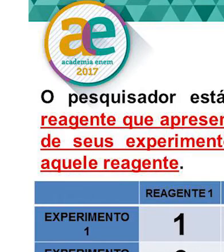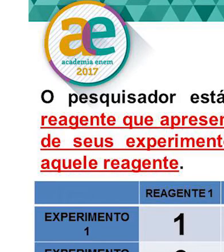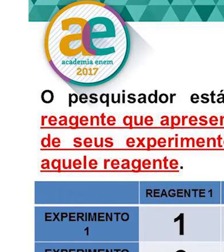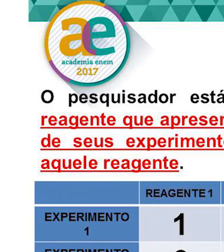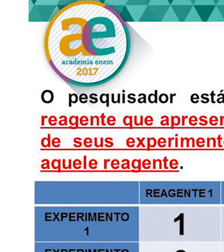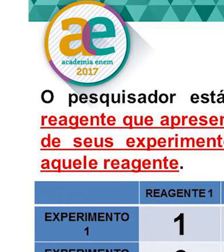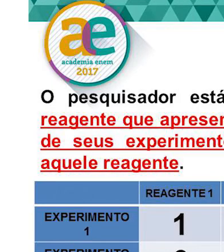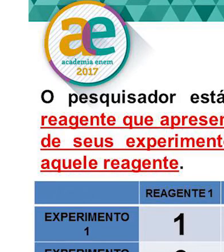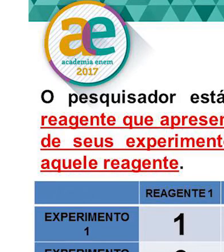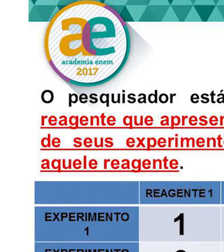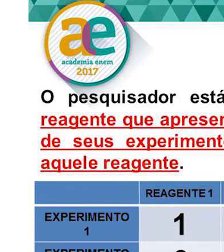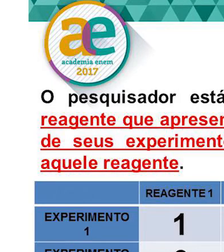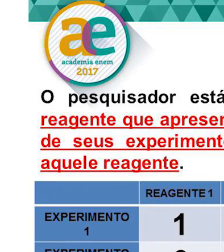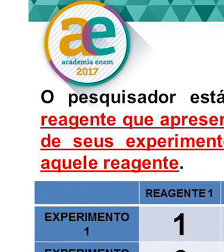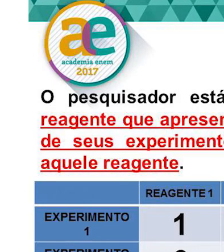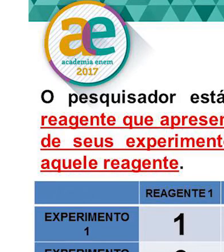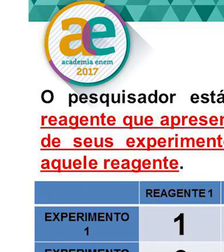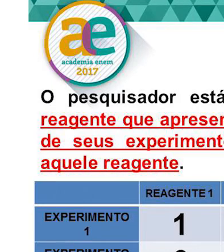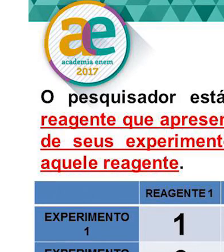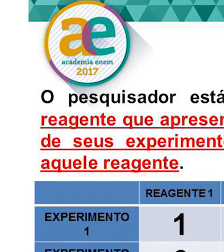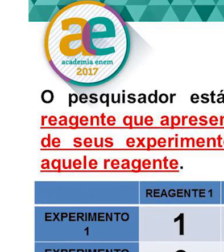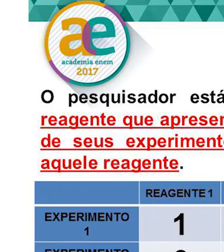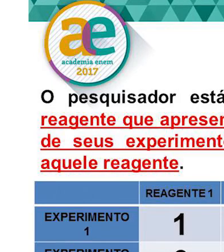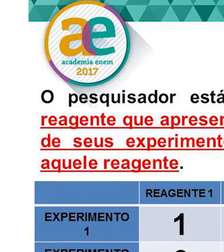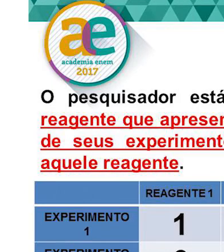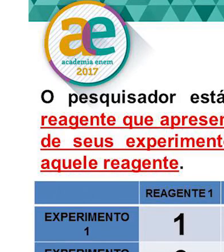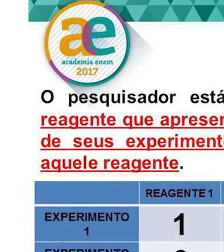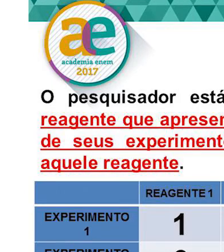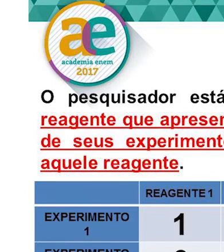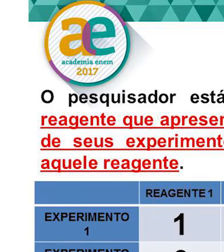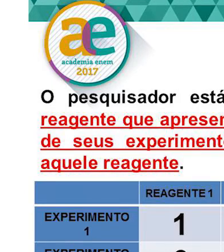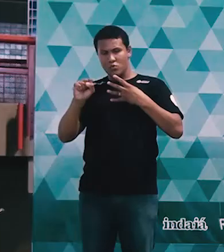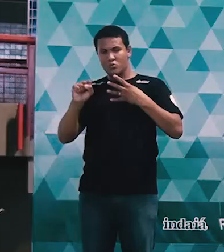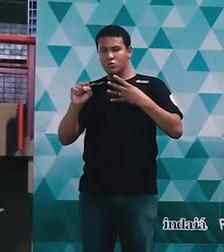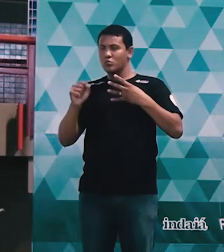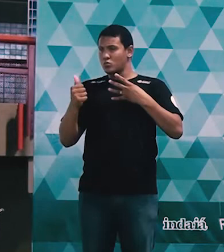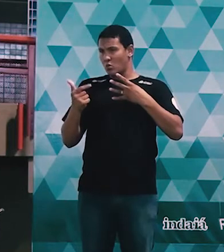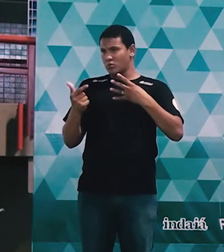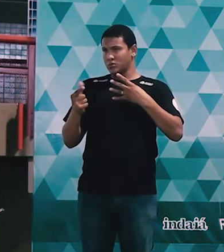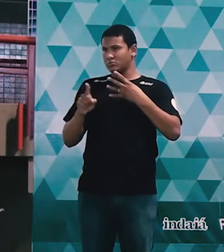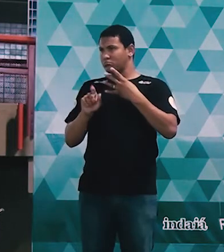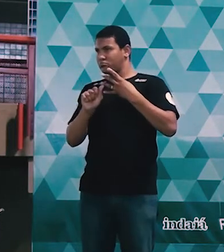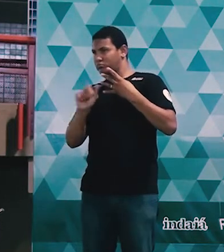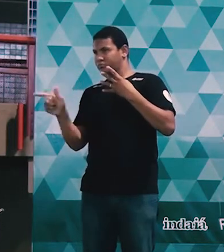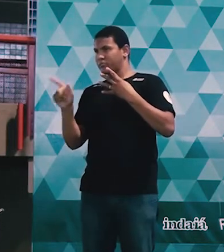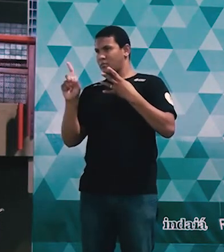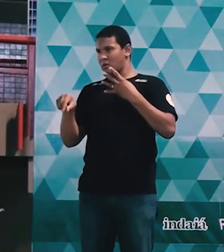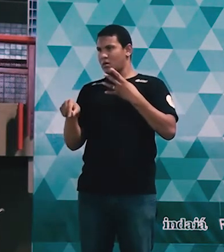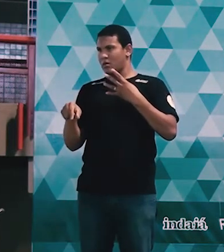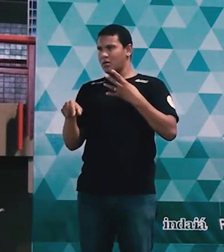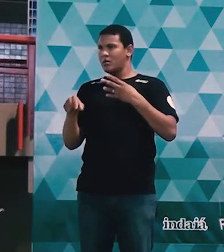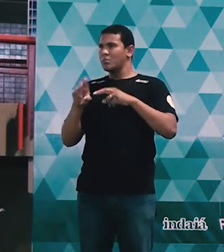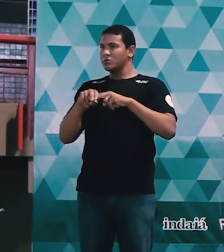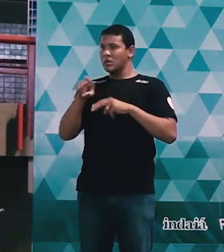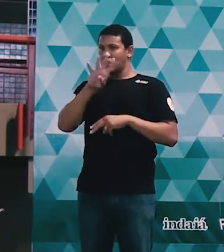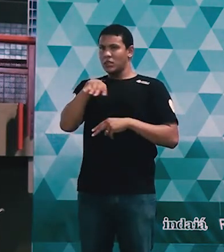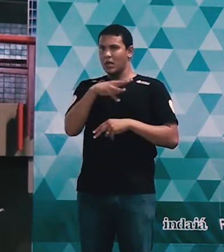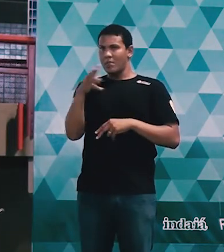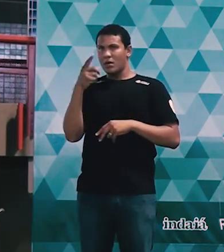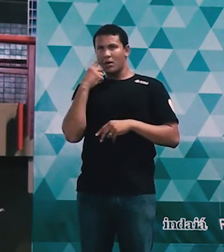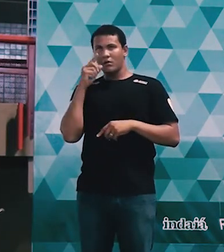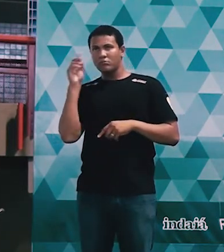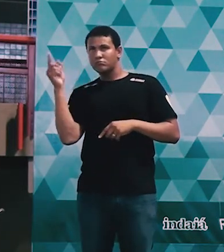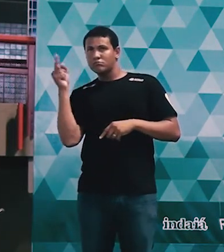maior do que 6,6? Tem o 7, o 8 e o 12, né? Então lá na tabela, o que é que você vai fazer? Você vai marcar